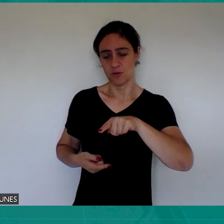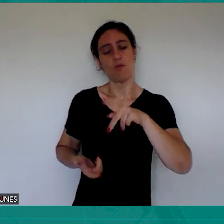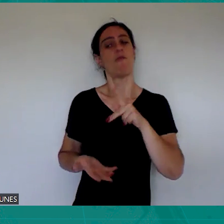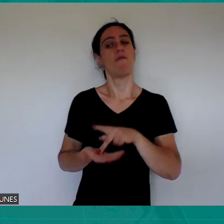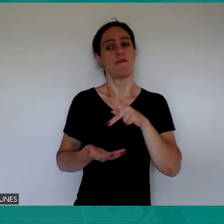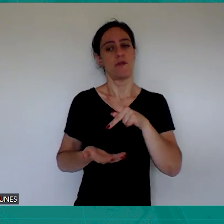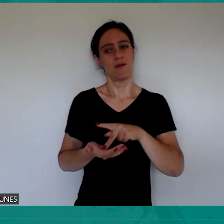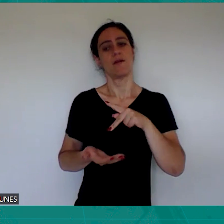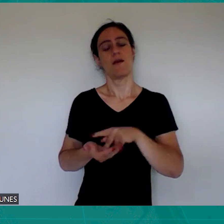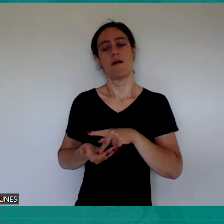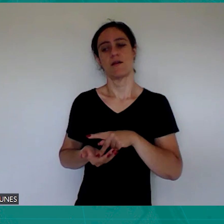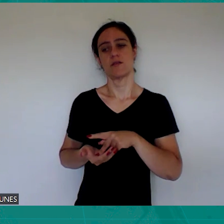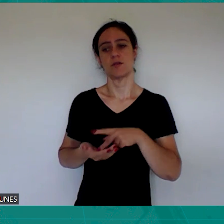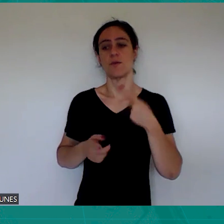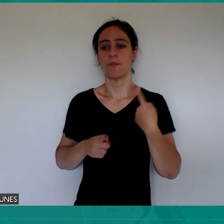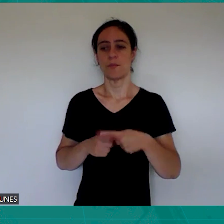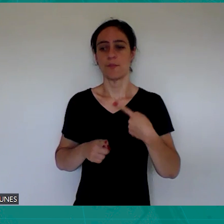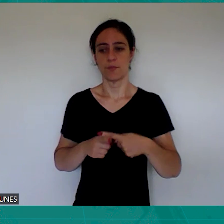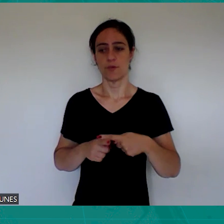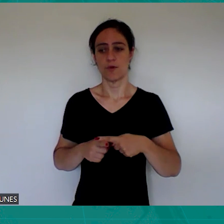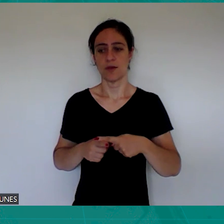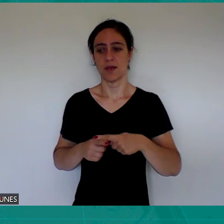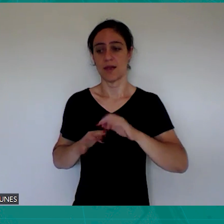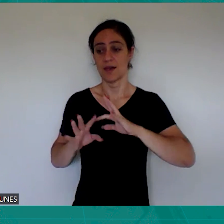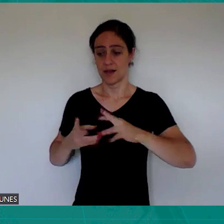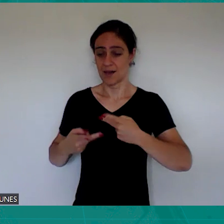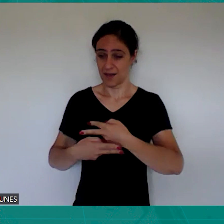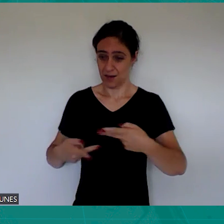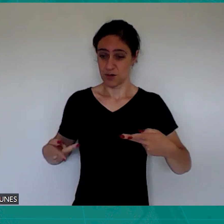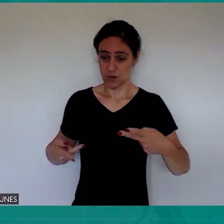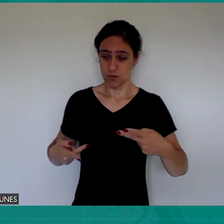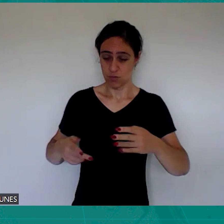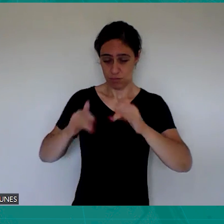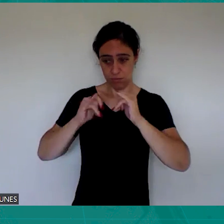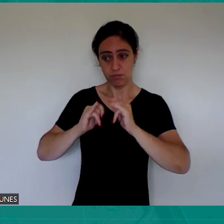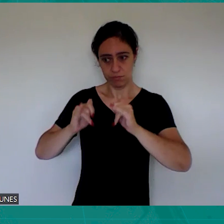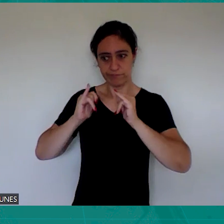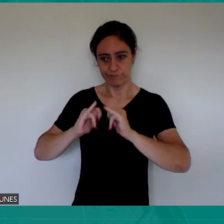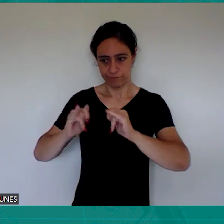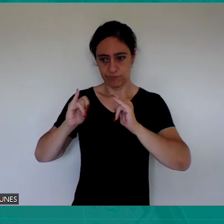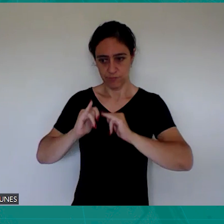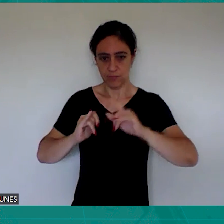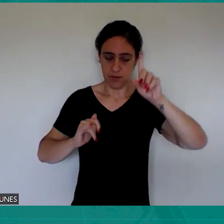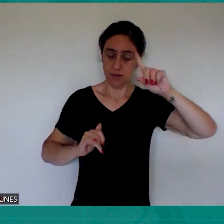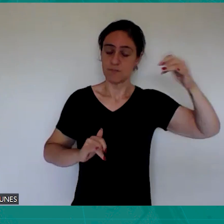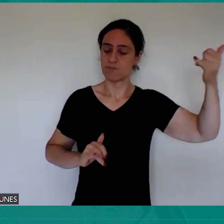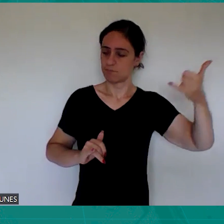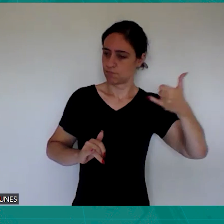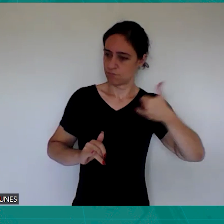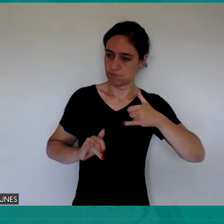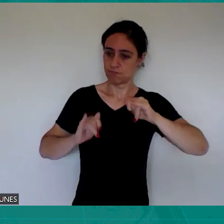modo que as coisas que dele tenho ouvido, essas digo ao mundo. Jesus não